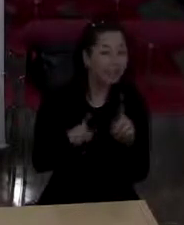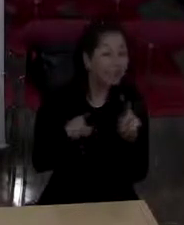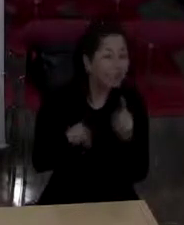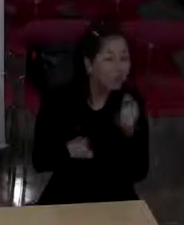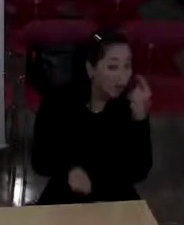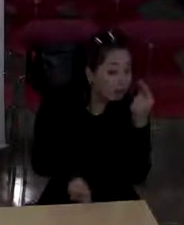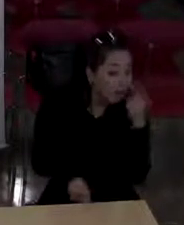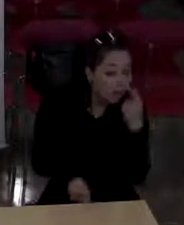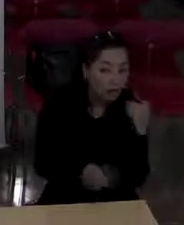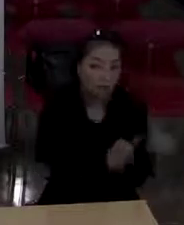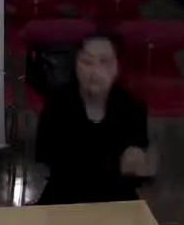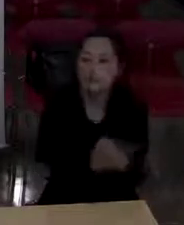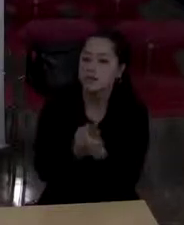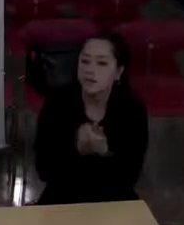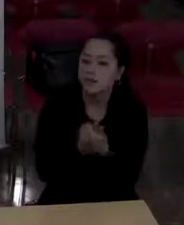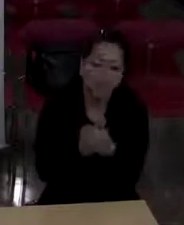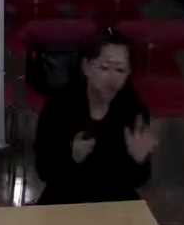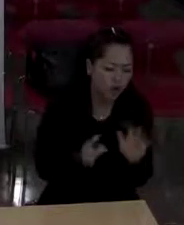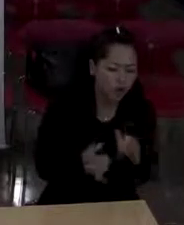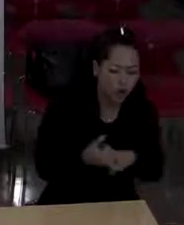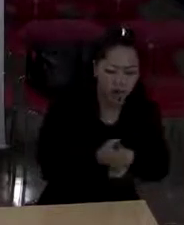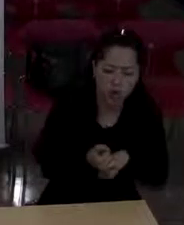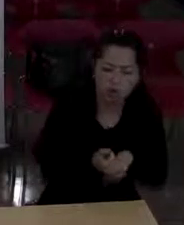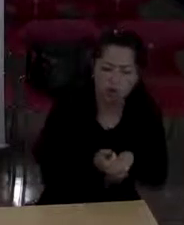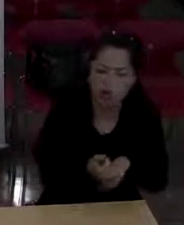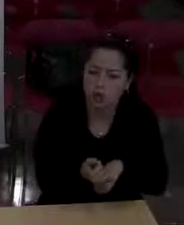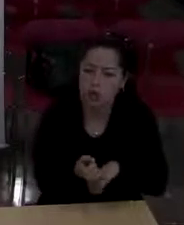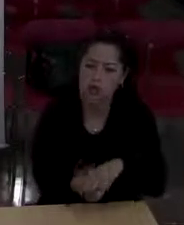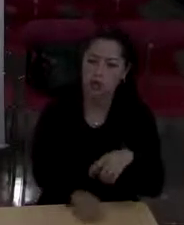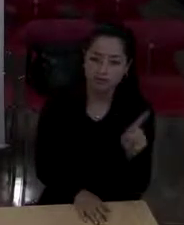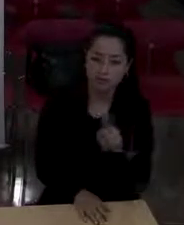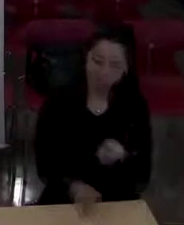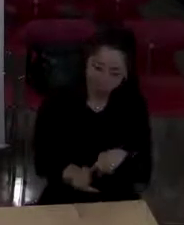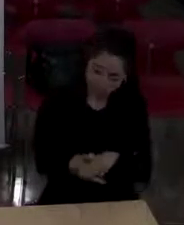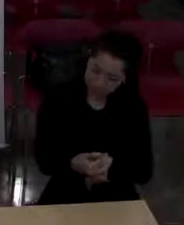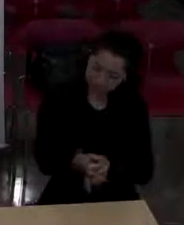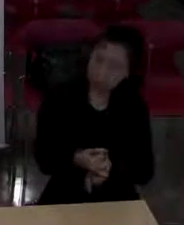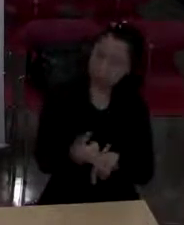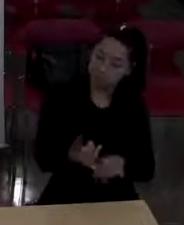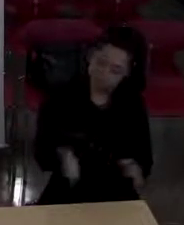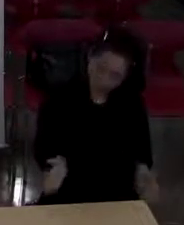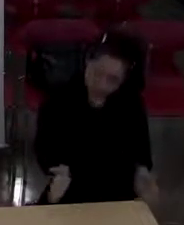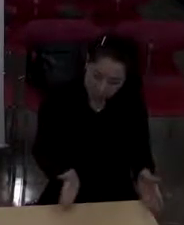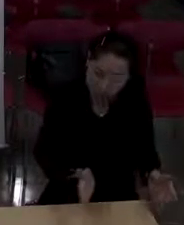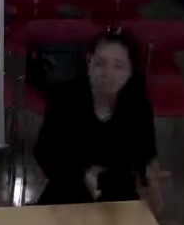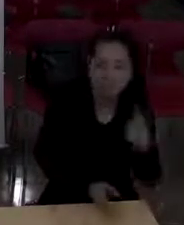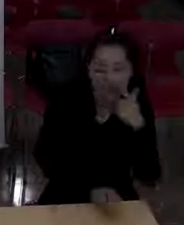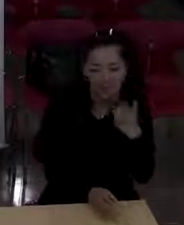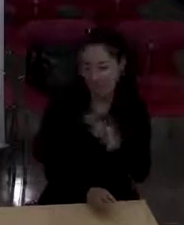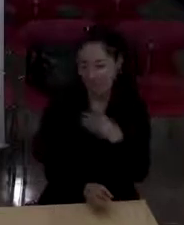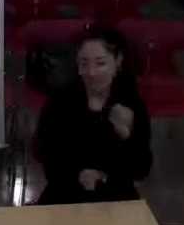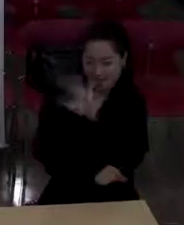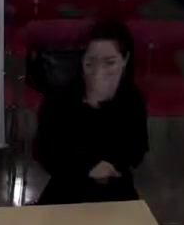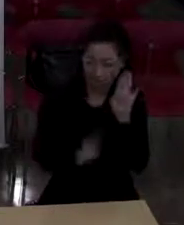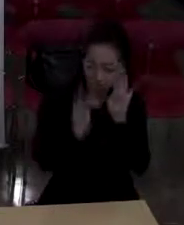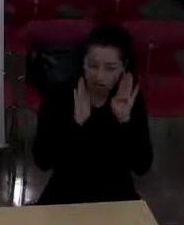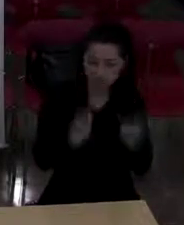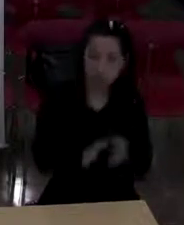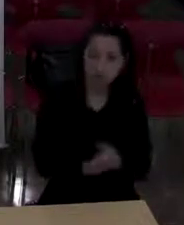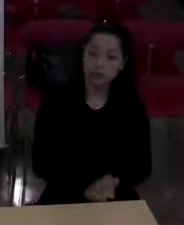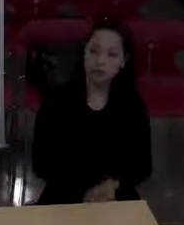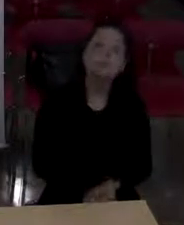impida desarrollar esa capacidad cognitiva de solucionar problemas muy pequeños. El lenguaje en este momento es un proceso